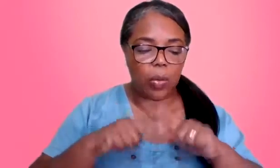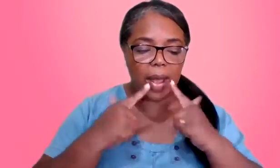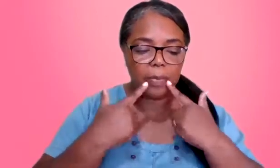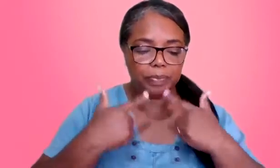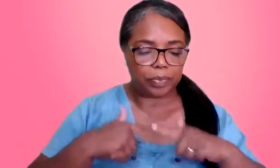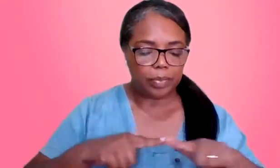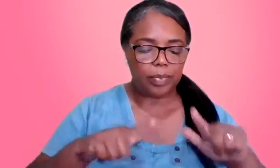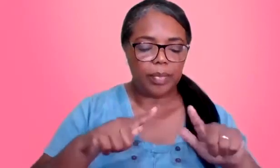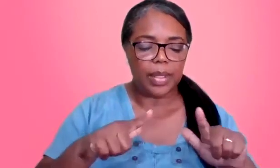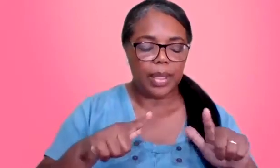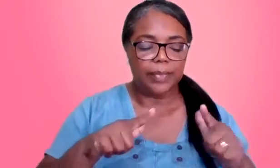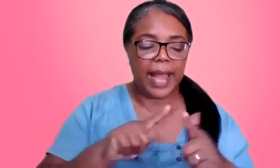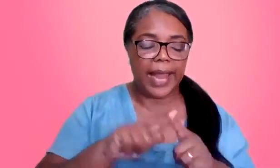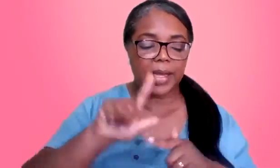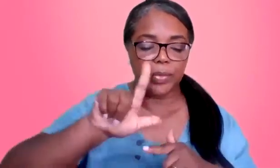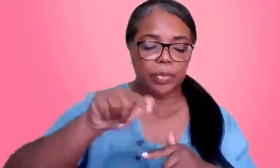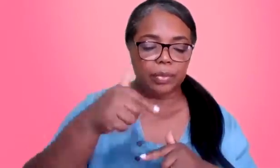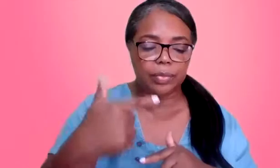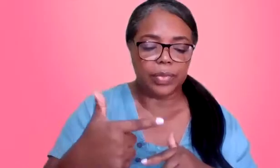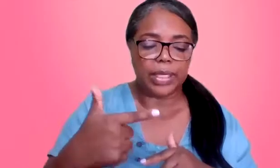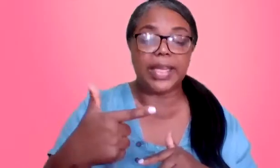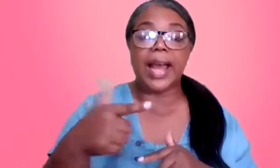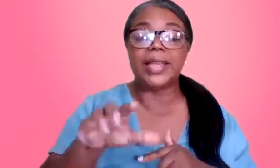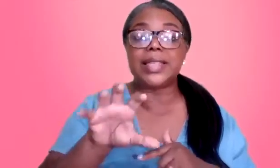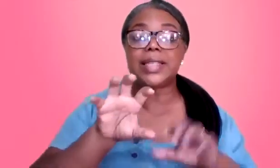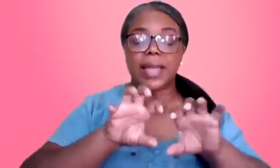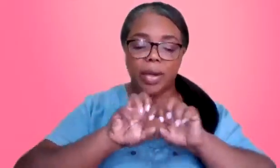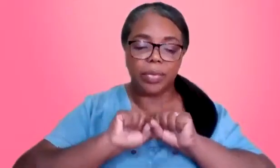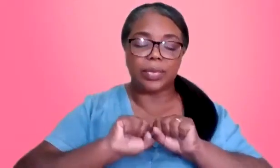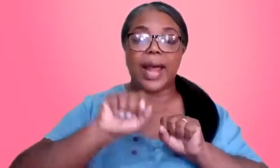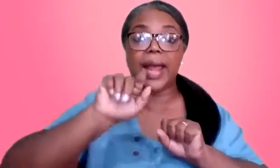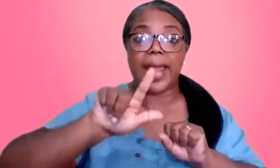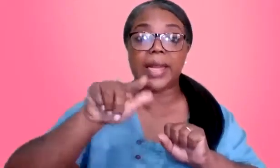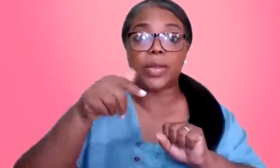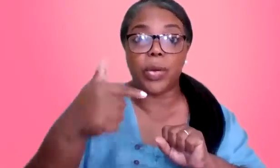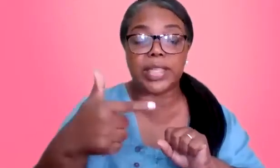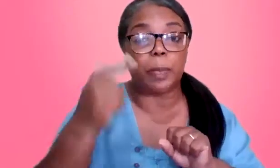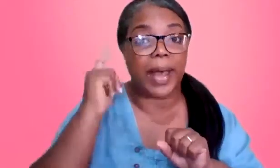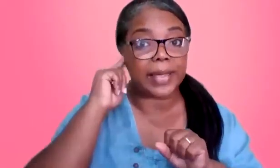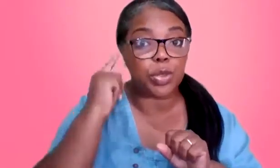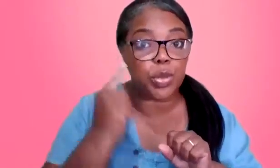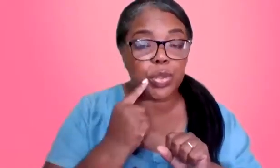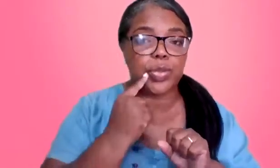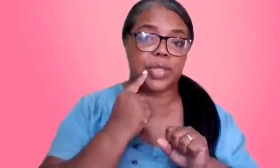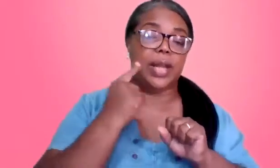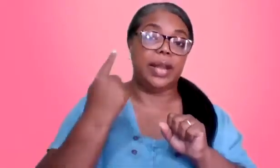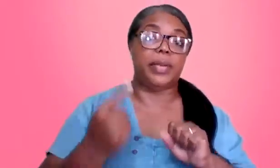língua da L1 e aquisição da L2 para surdos. Lembrando